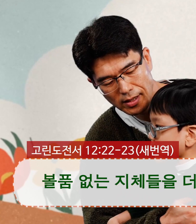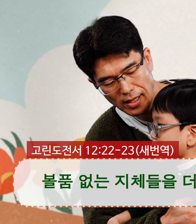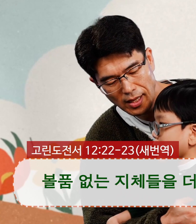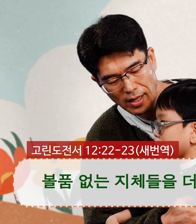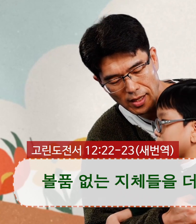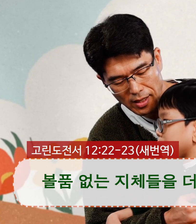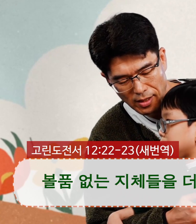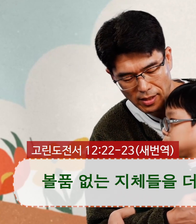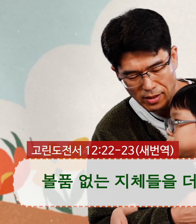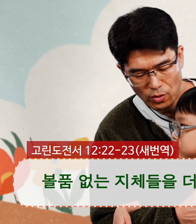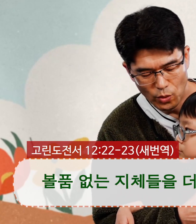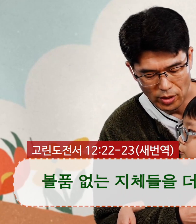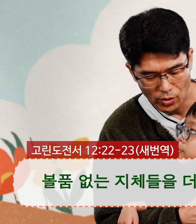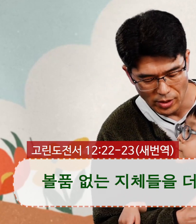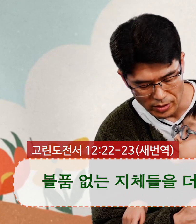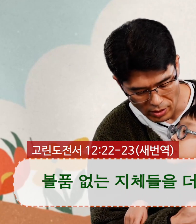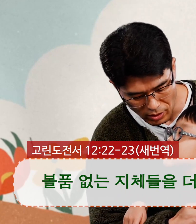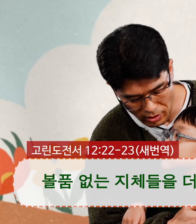꾸며집니다.